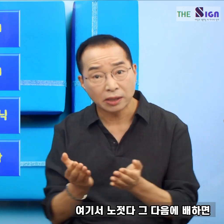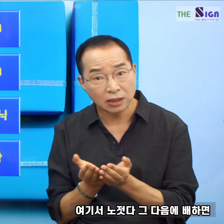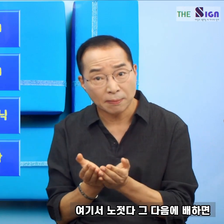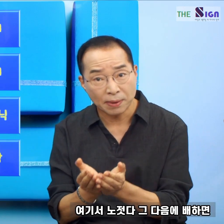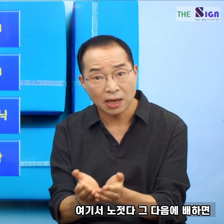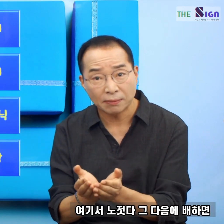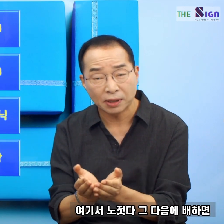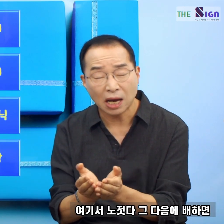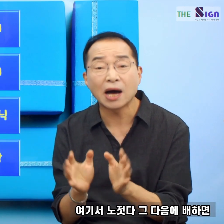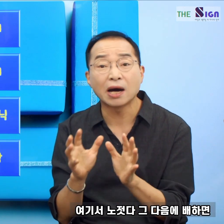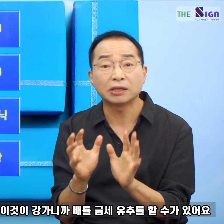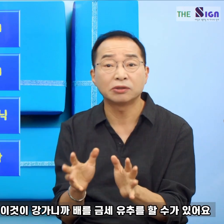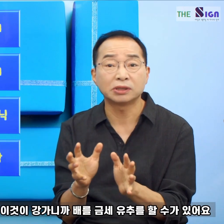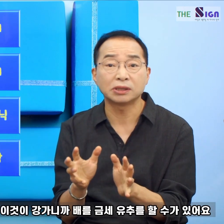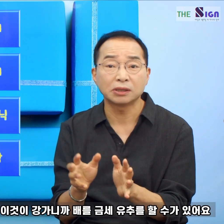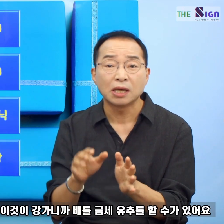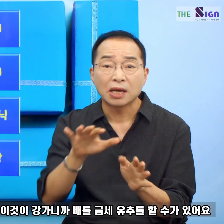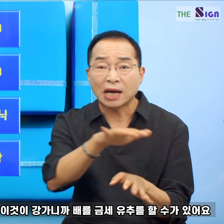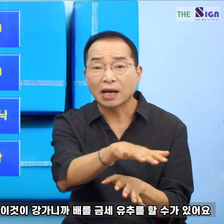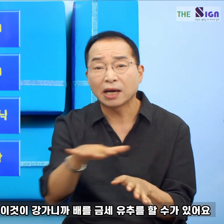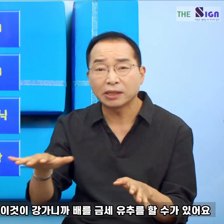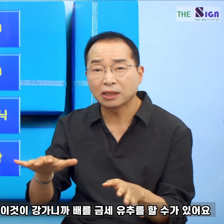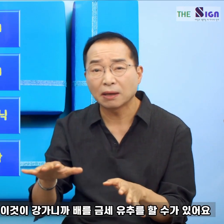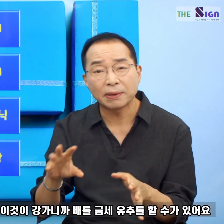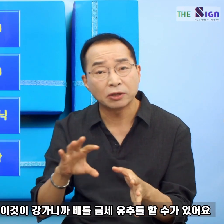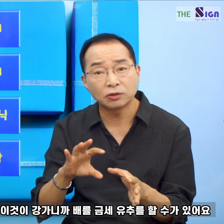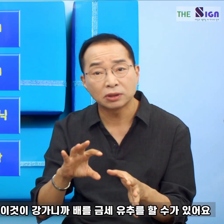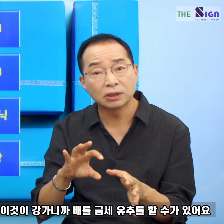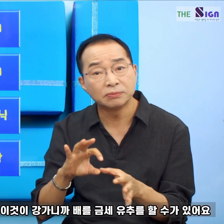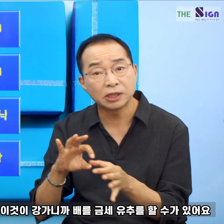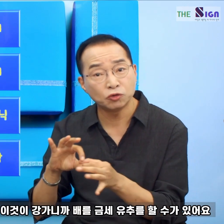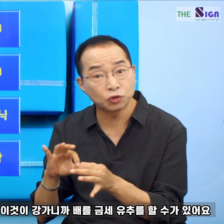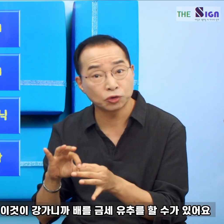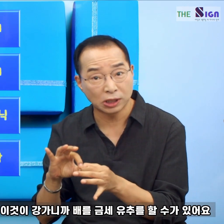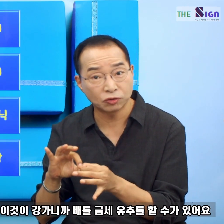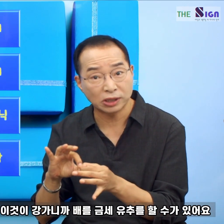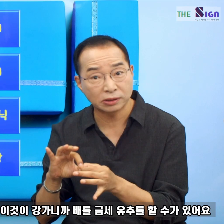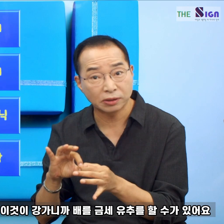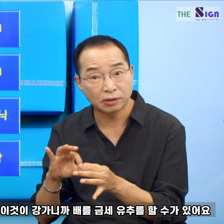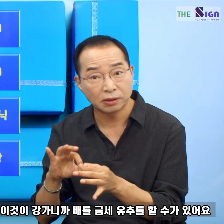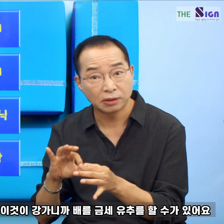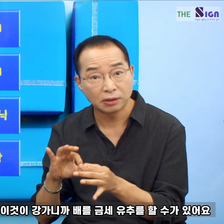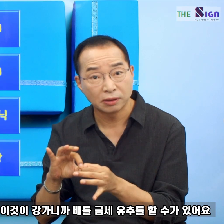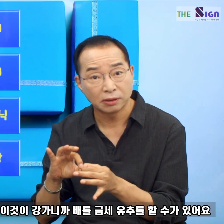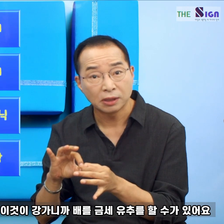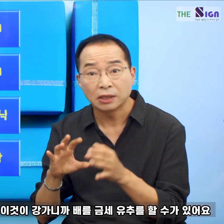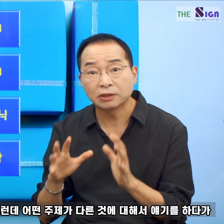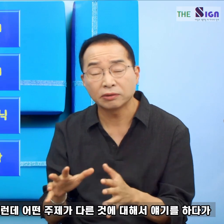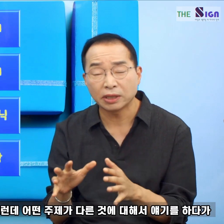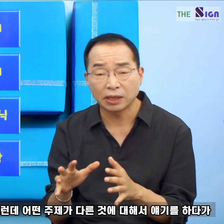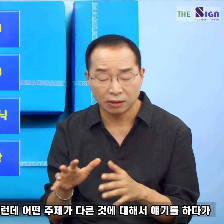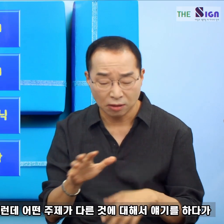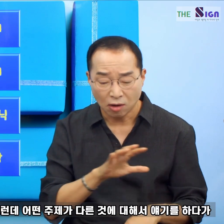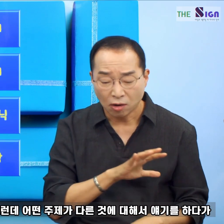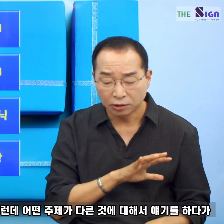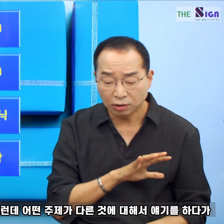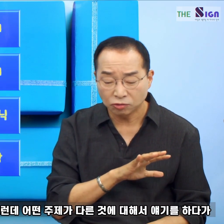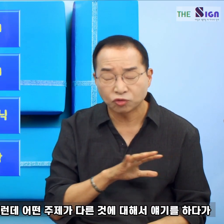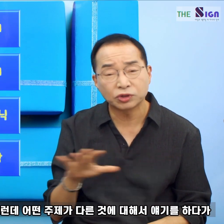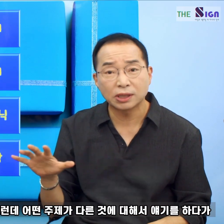다음에 배하면 이것이 강가니까 배를 금세 유출할 수가 있어요. 그런데 어떤